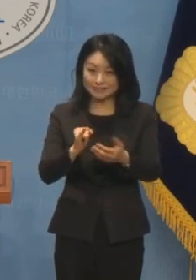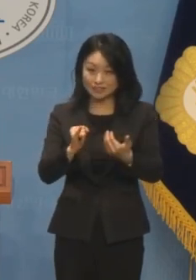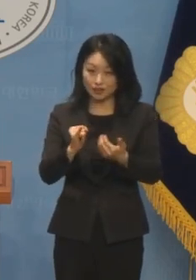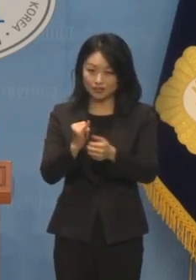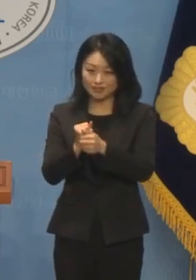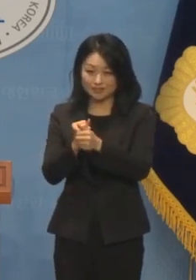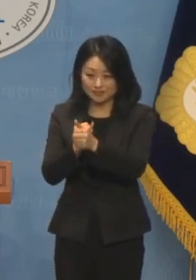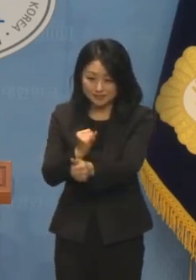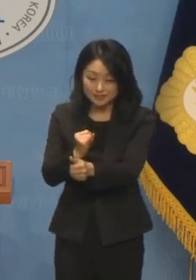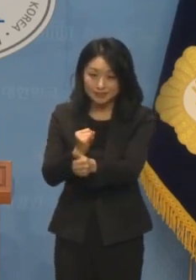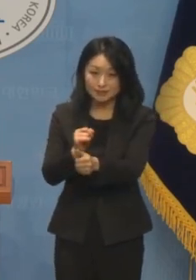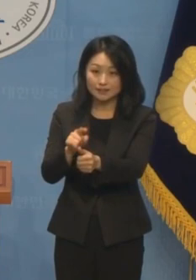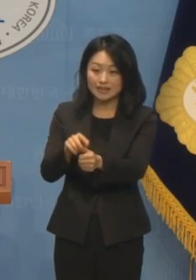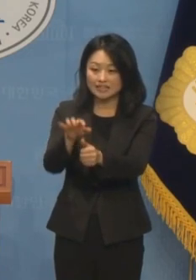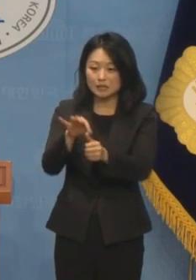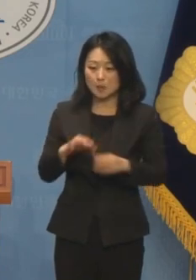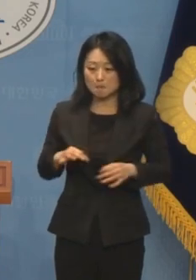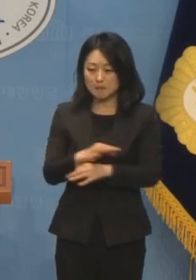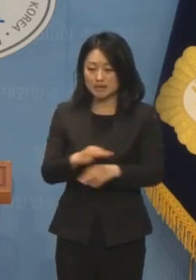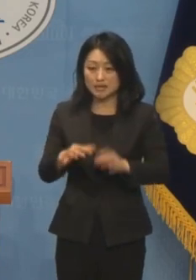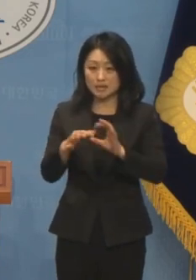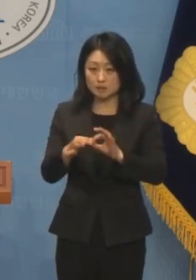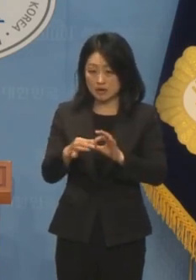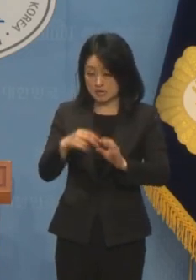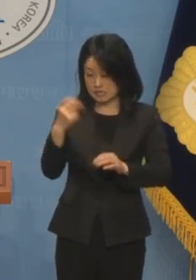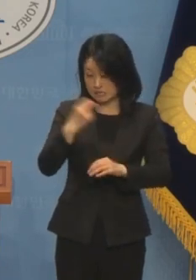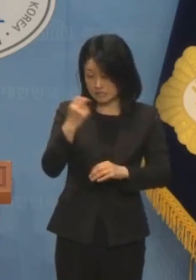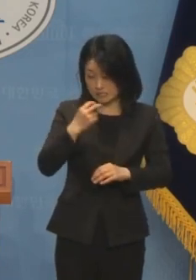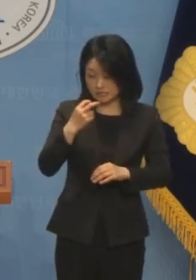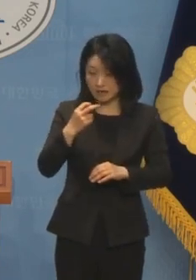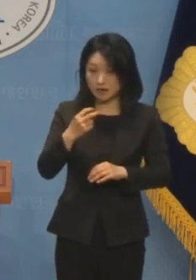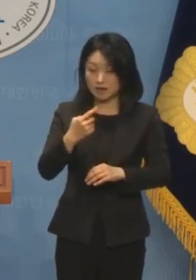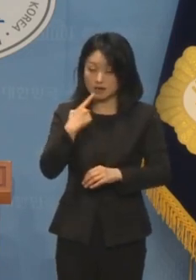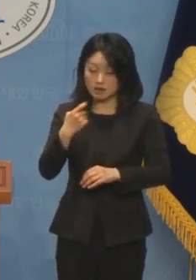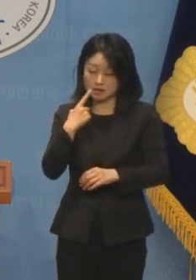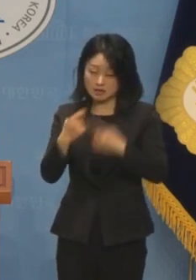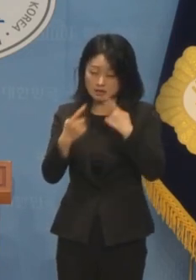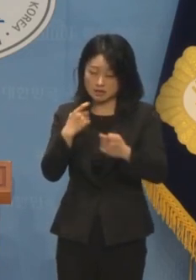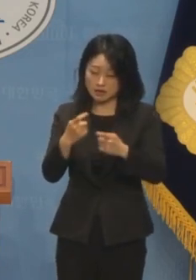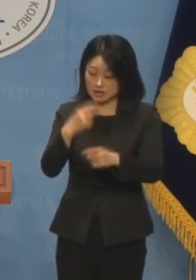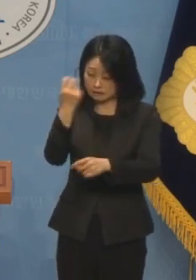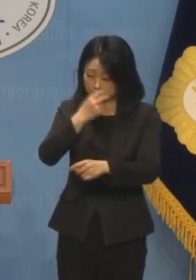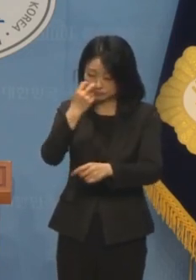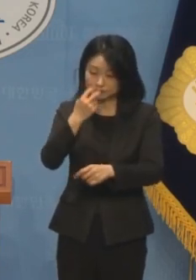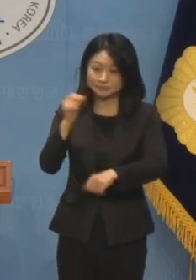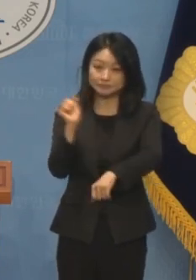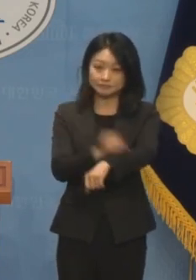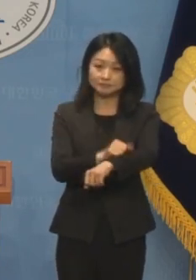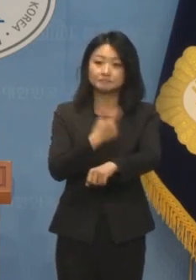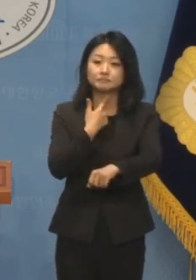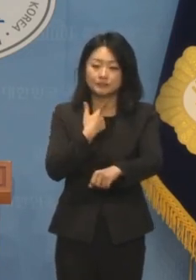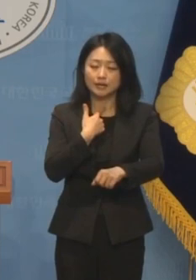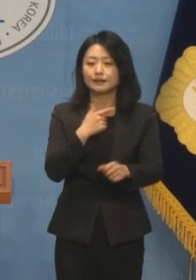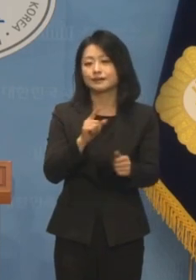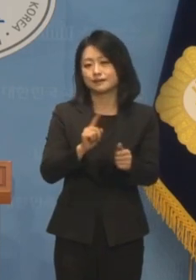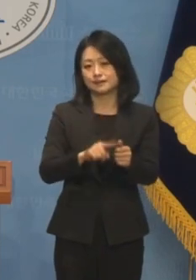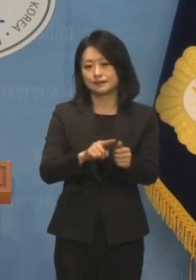수사한다며 참고인의 가족에게까지 공포감을 느끼게 하는 불법적 수사를 자행해